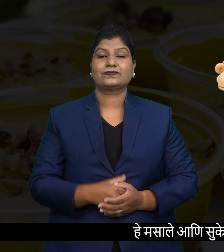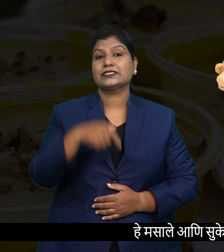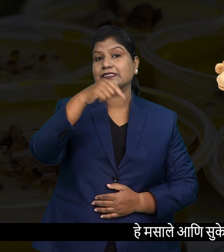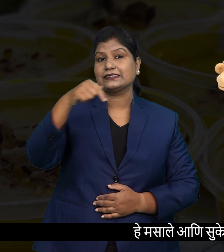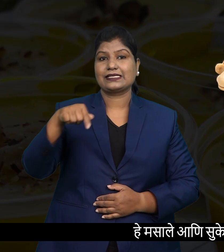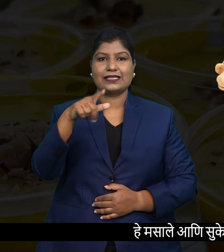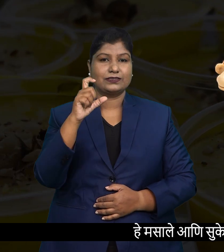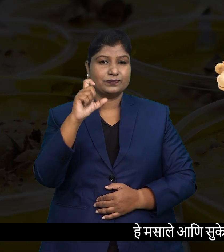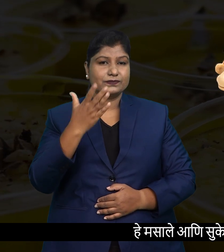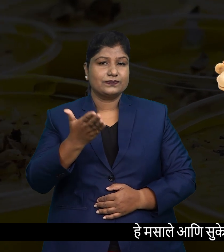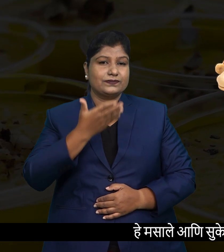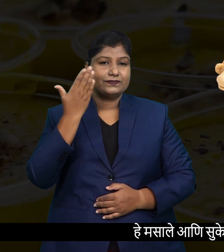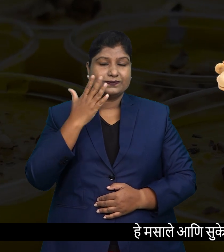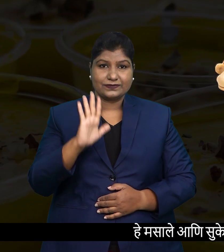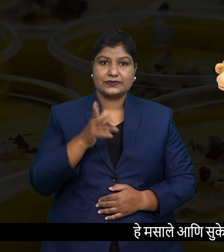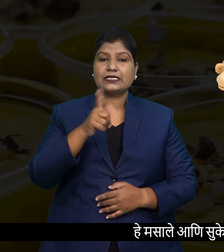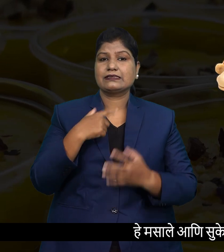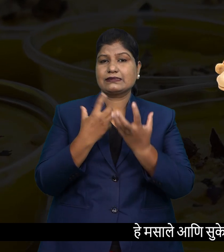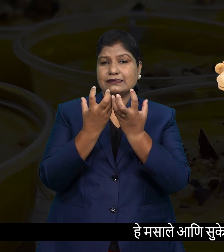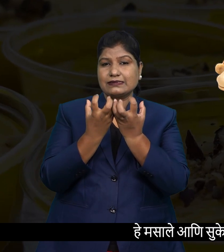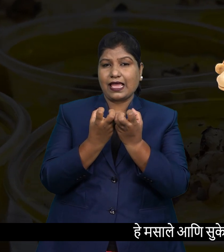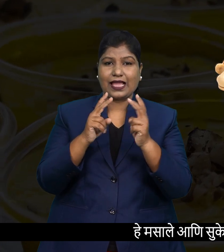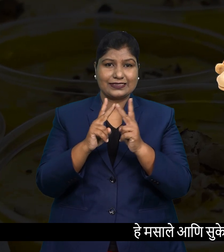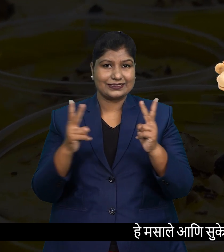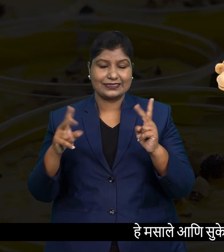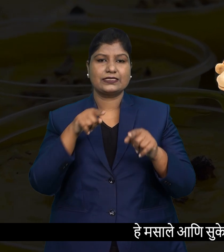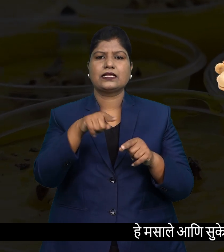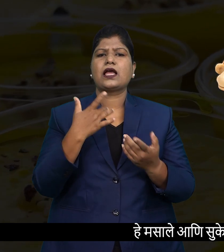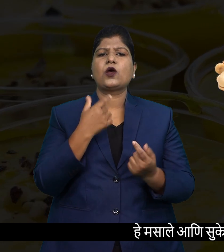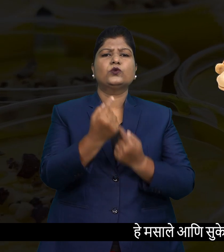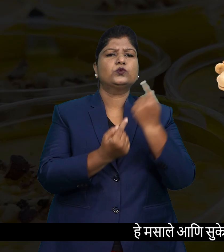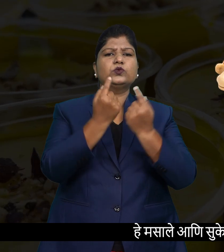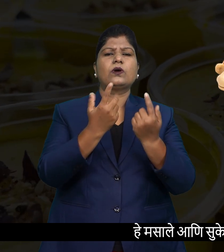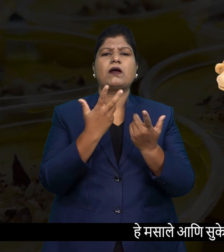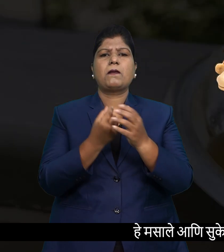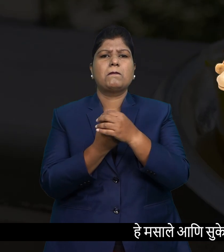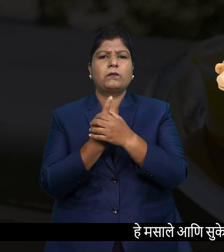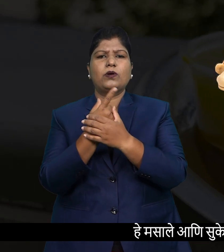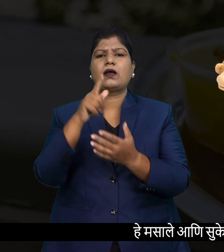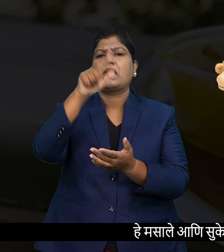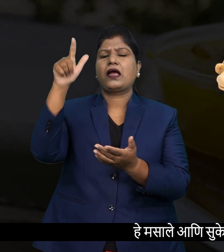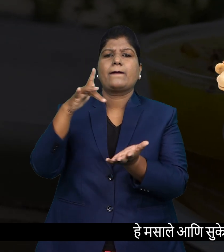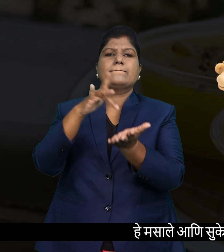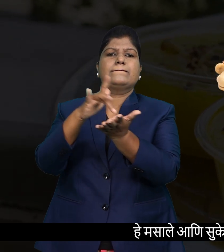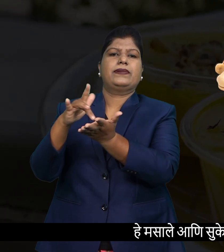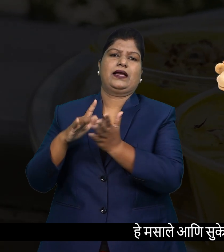हे मसाले आणि सुकी फळे विशिष्ट ठिकाणीच वाढतात.